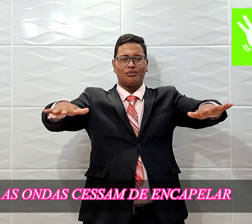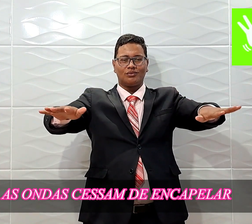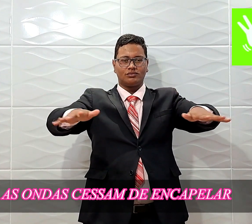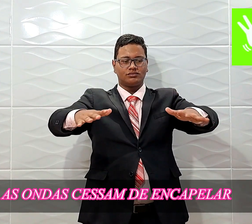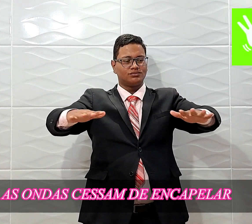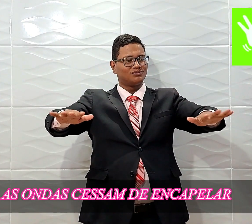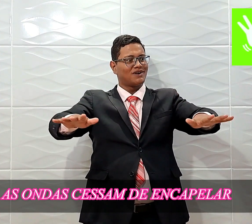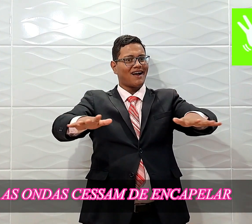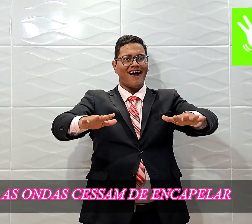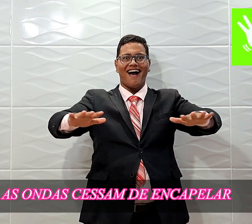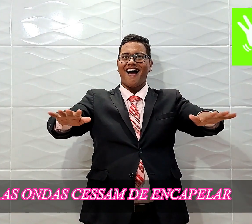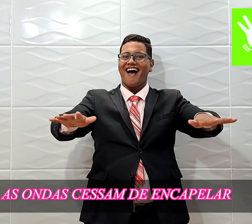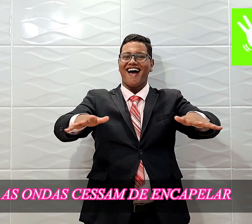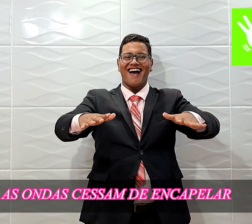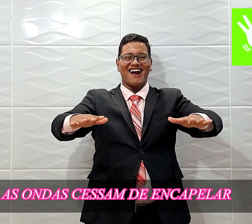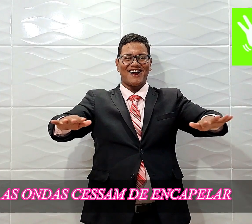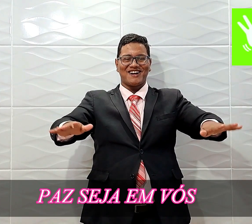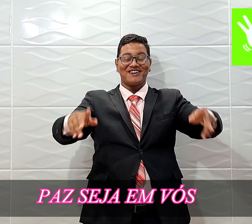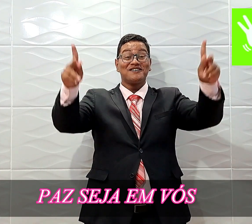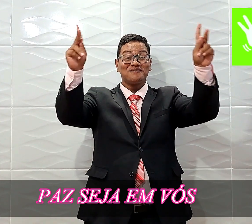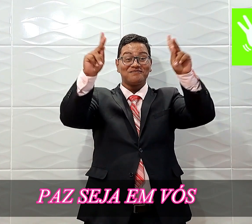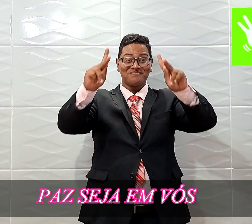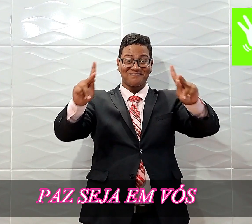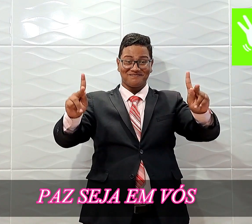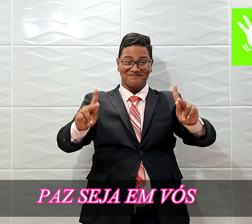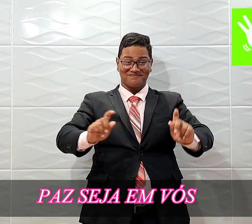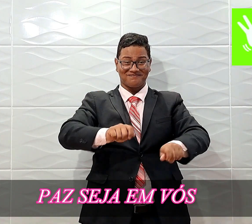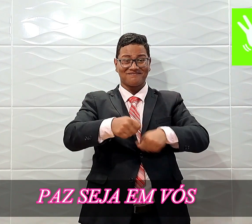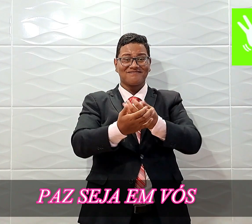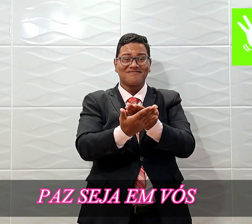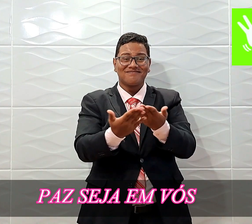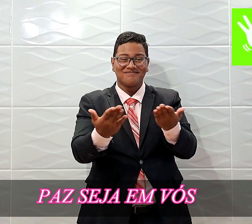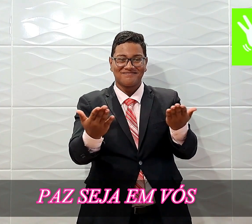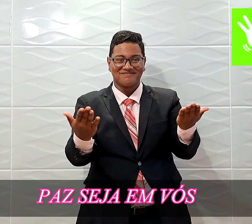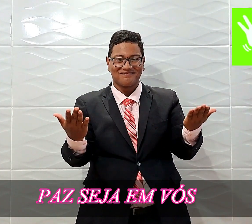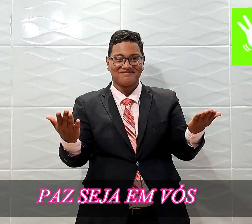encapelar Paz seja em